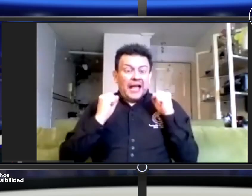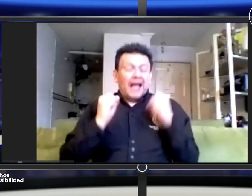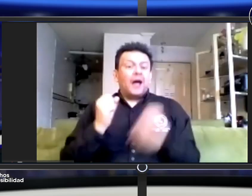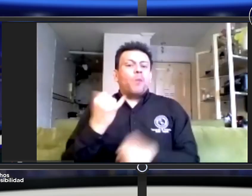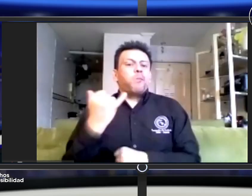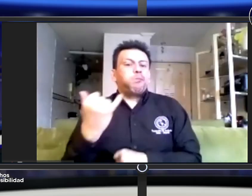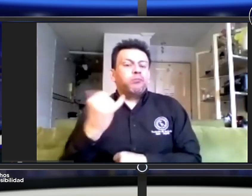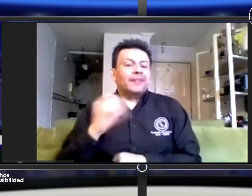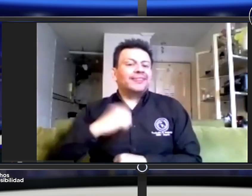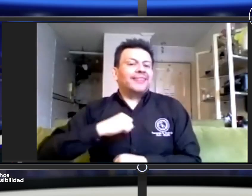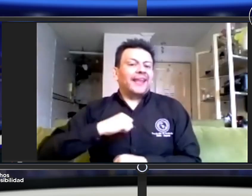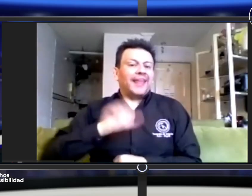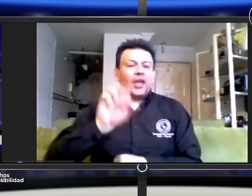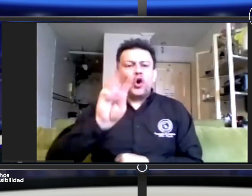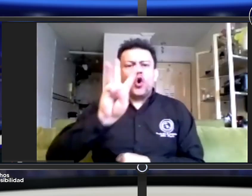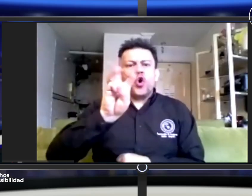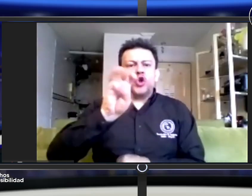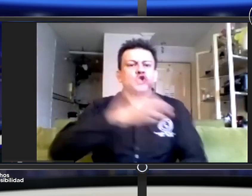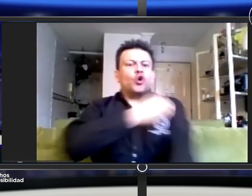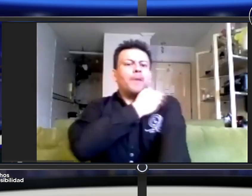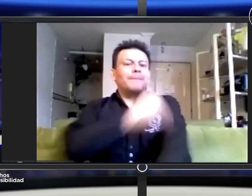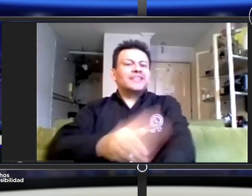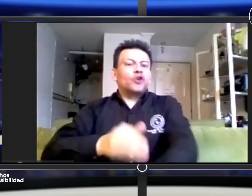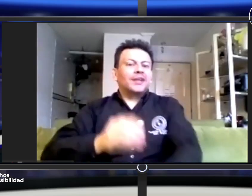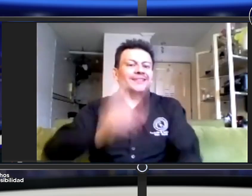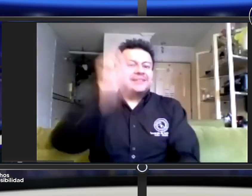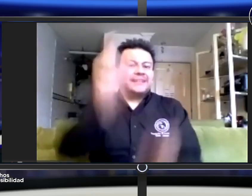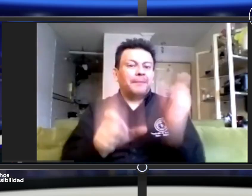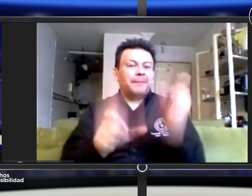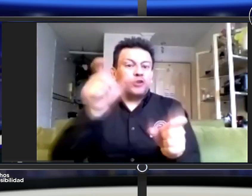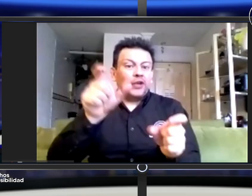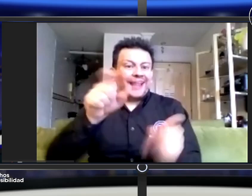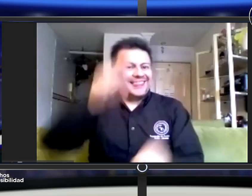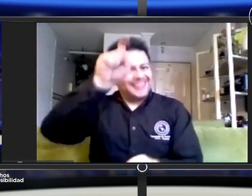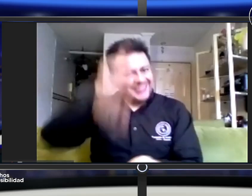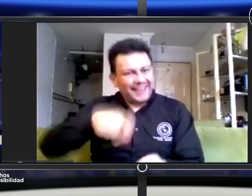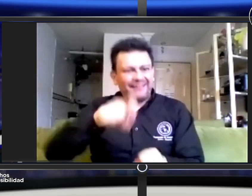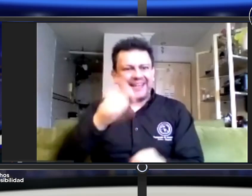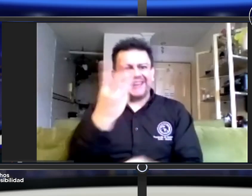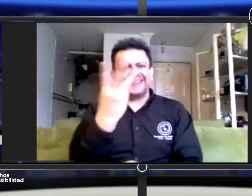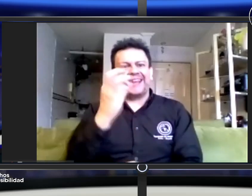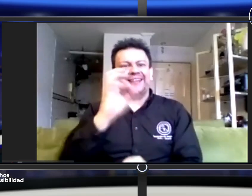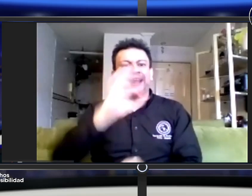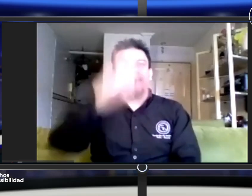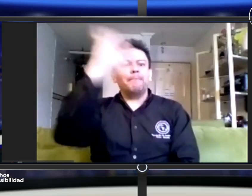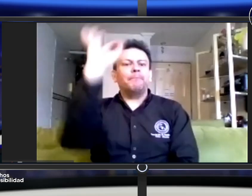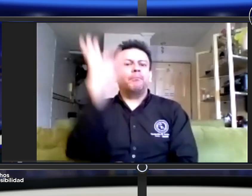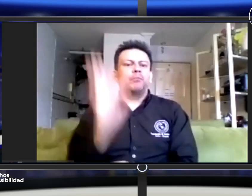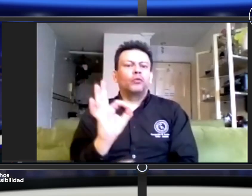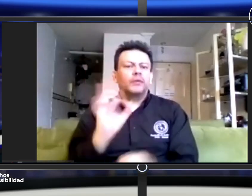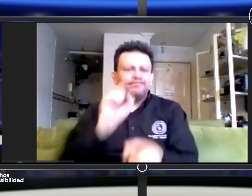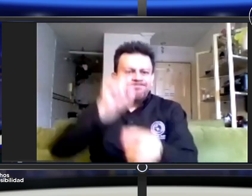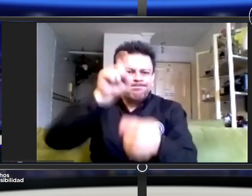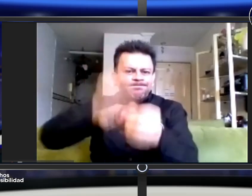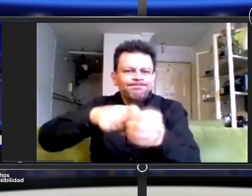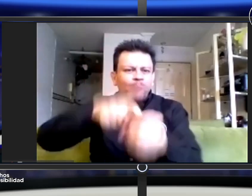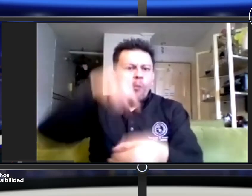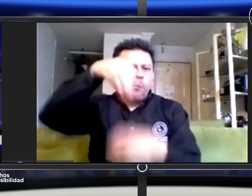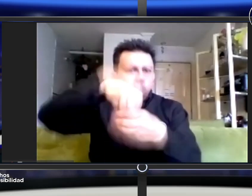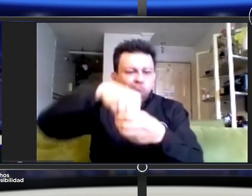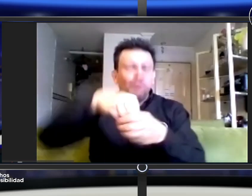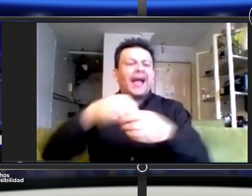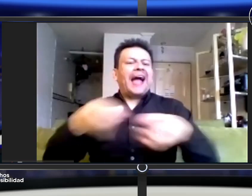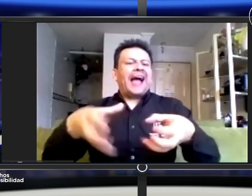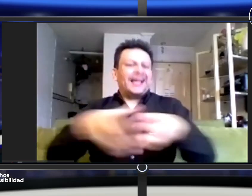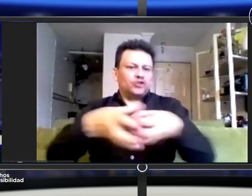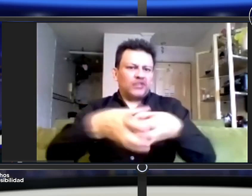por ejemplo, si en Bogotá se tienen 8 millones de personas, debe haber